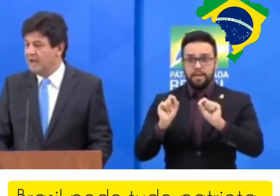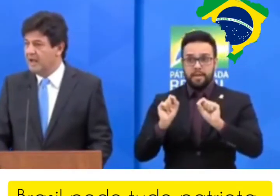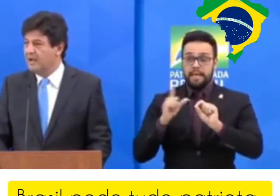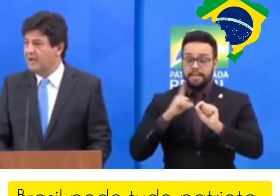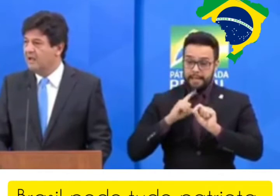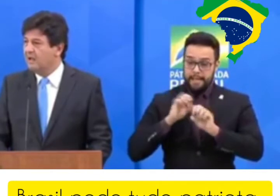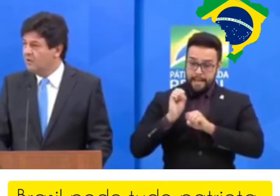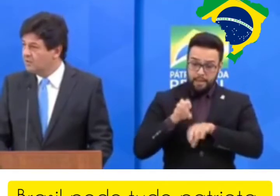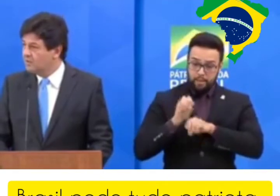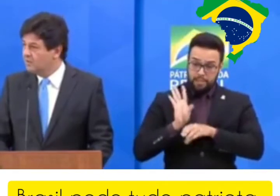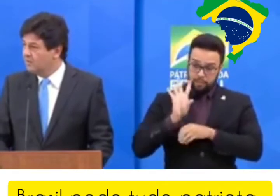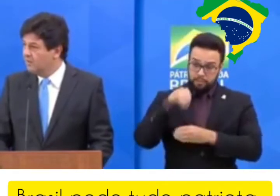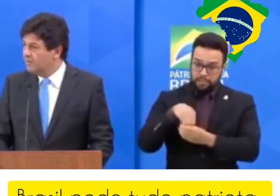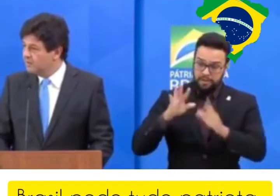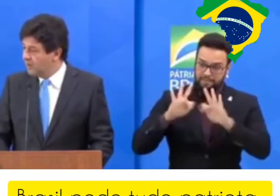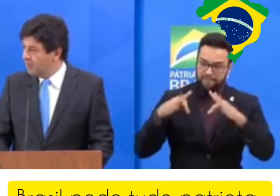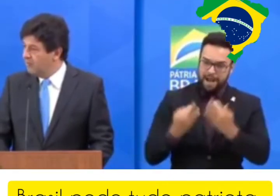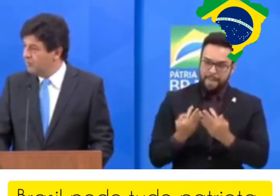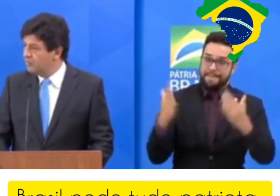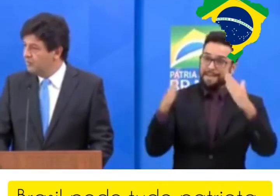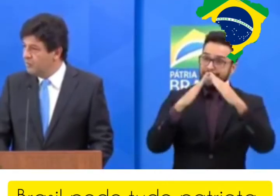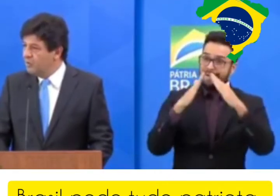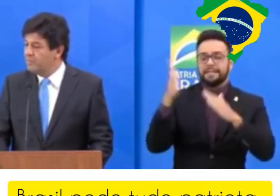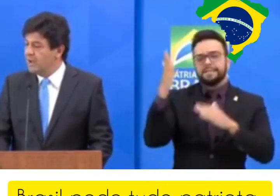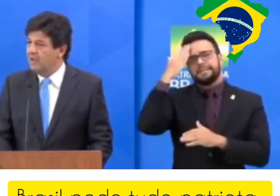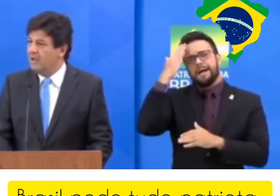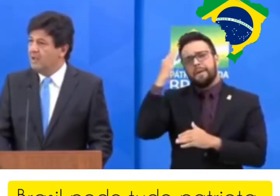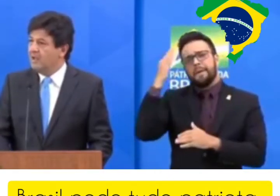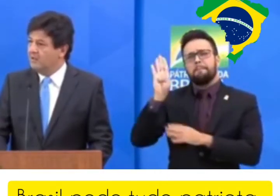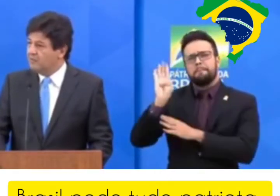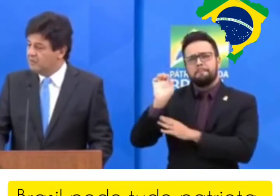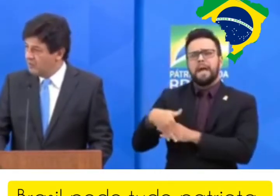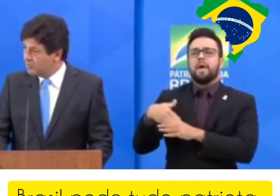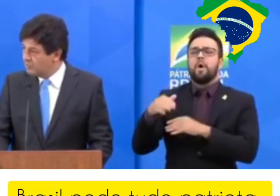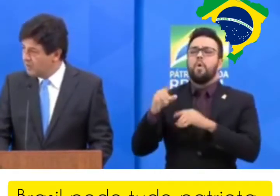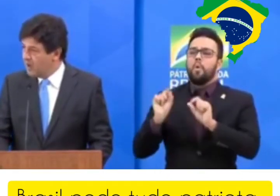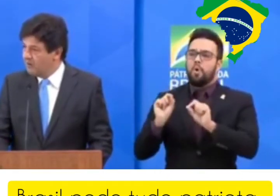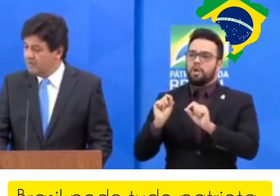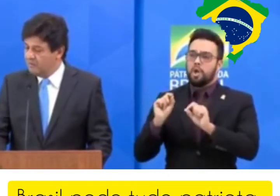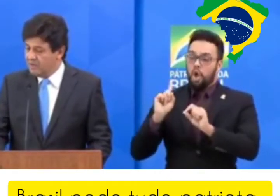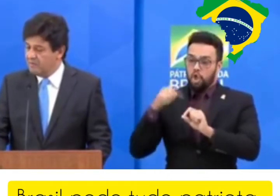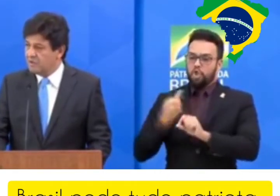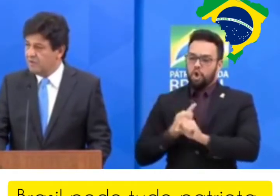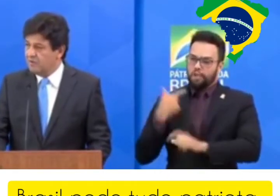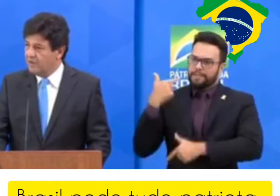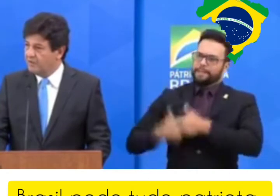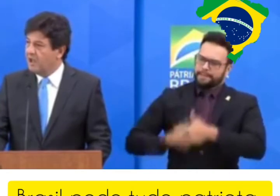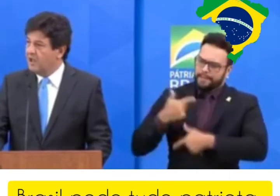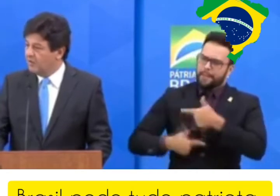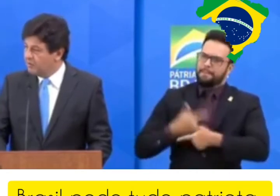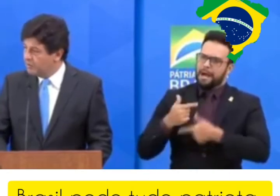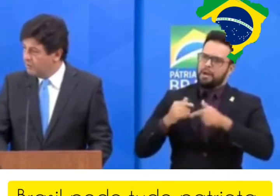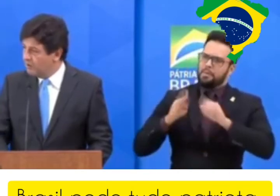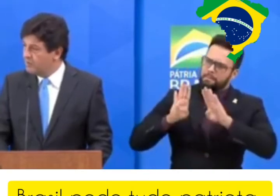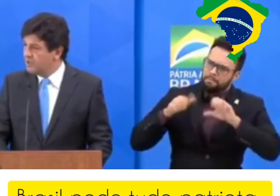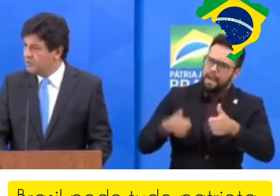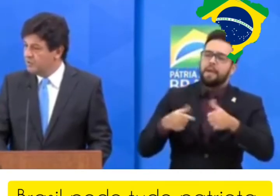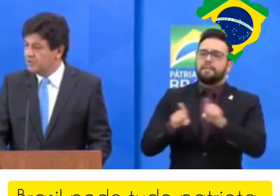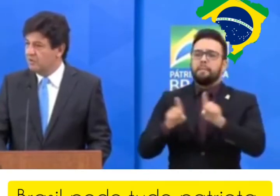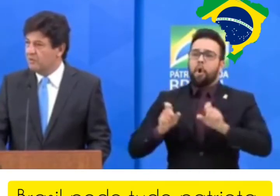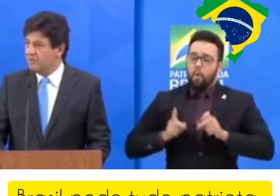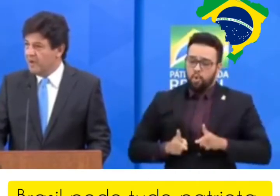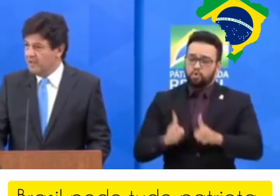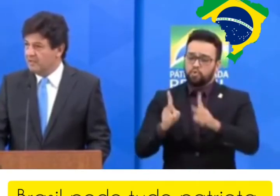educação familiar, nós sabemos muito bem que fizemos um trabalho que deveríamos ser feito e